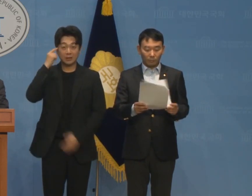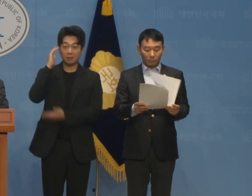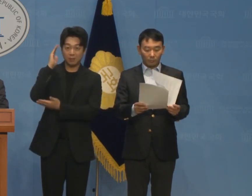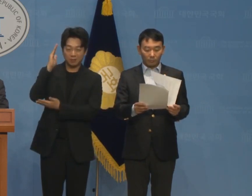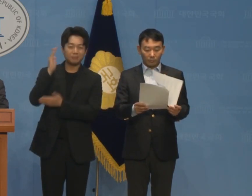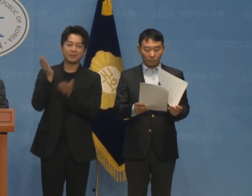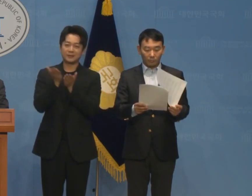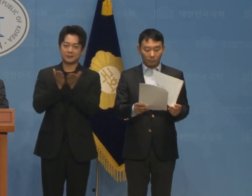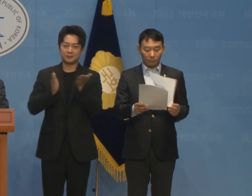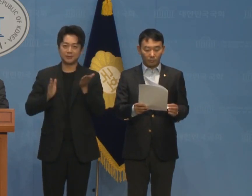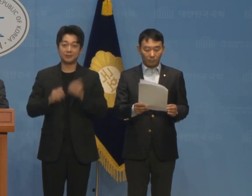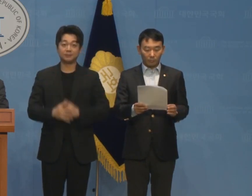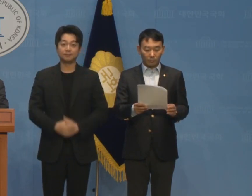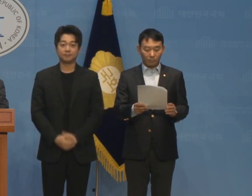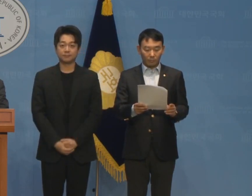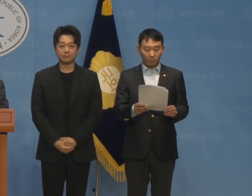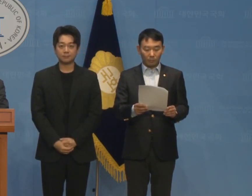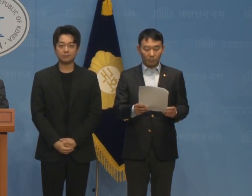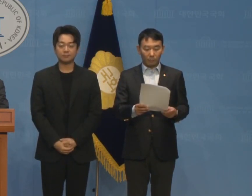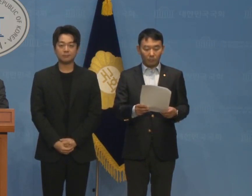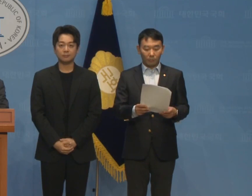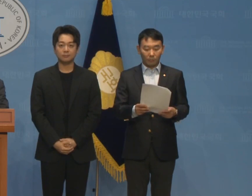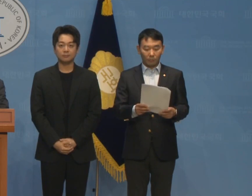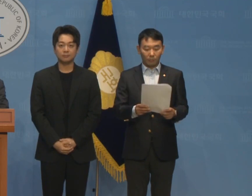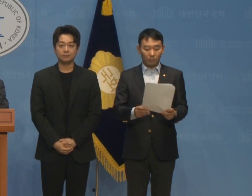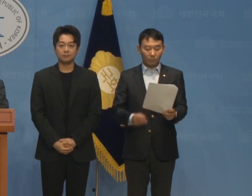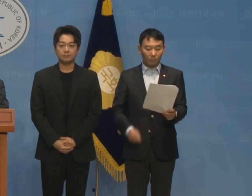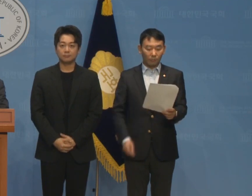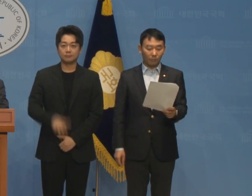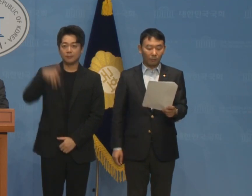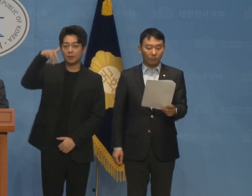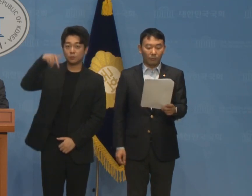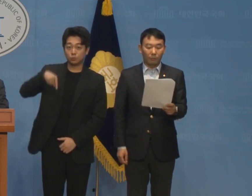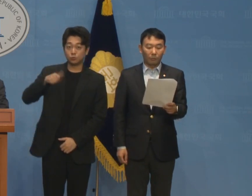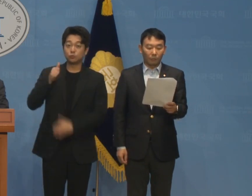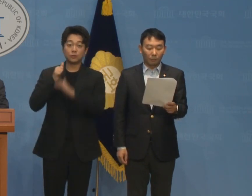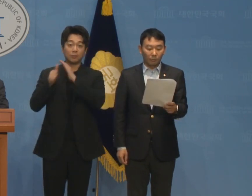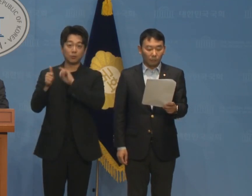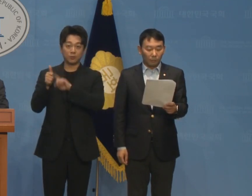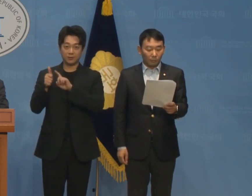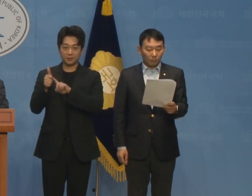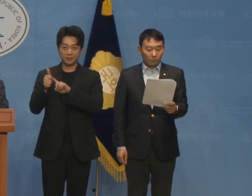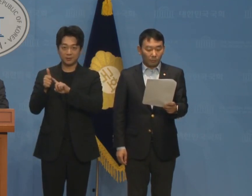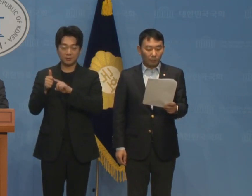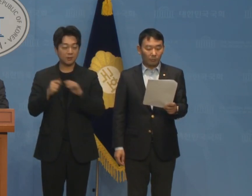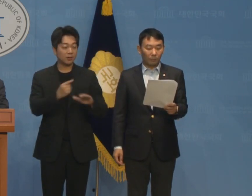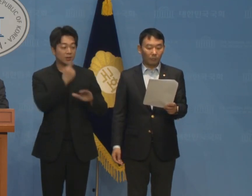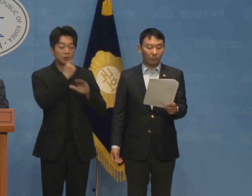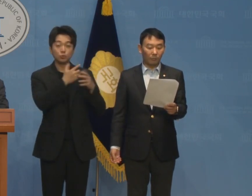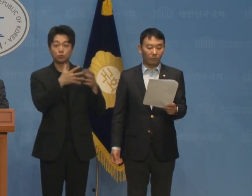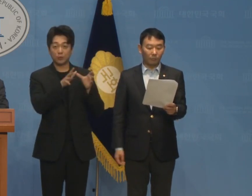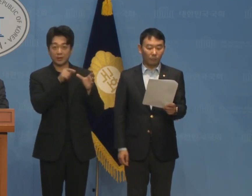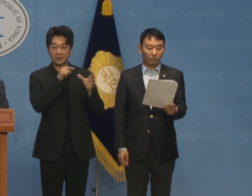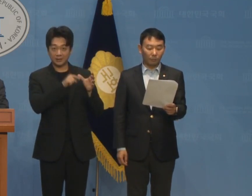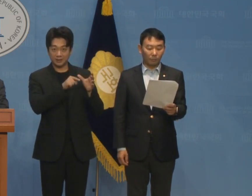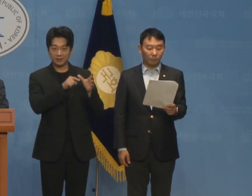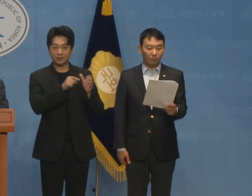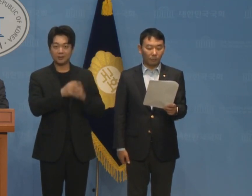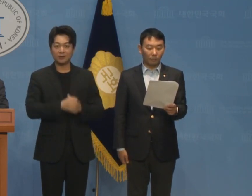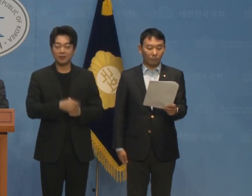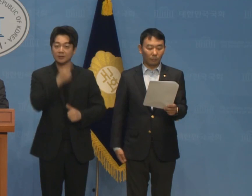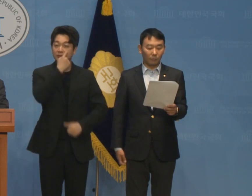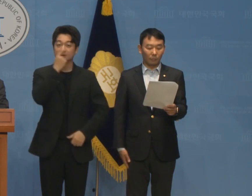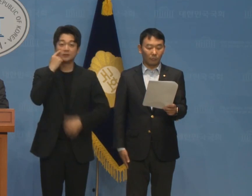마지막으로 추경호 국민의힘 원내대표는 민주당이 불출석한